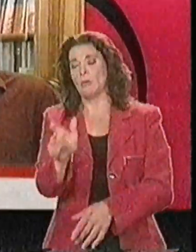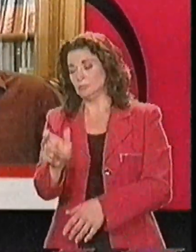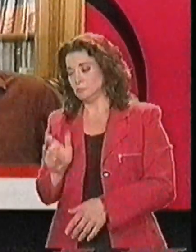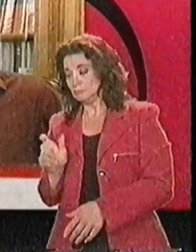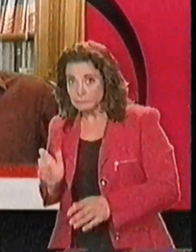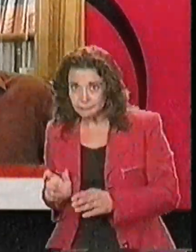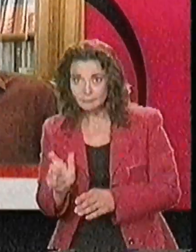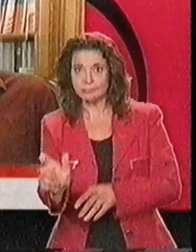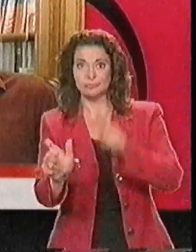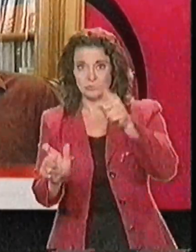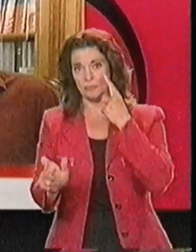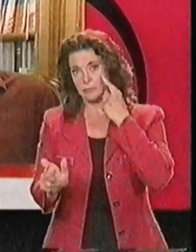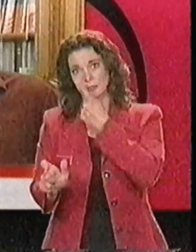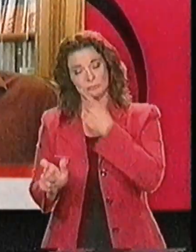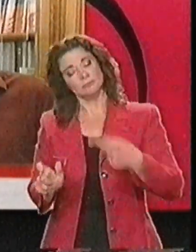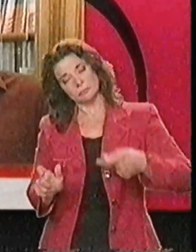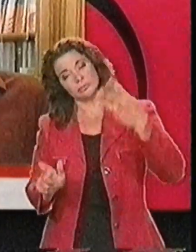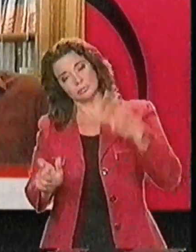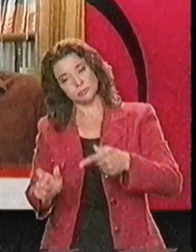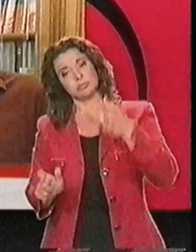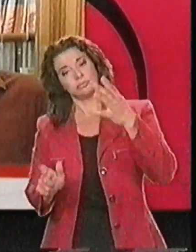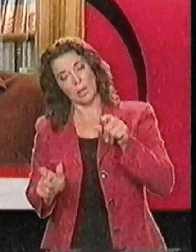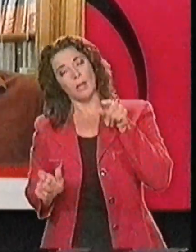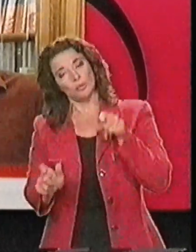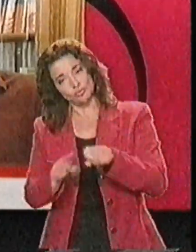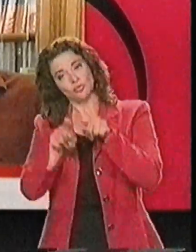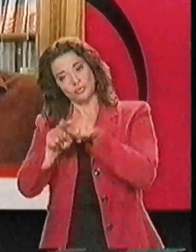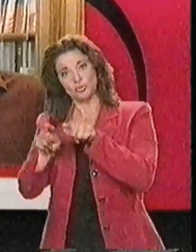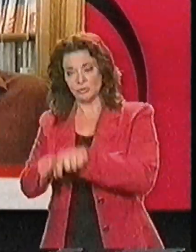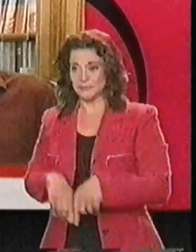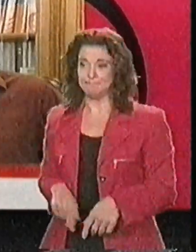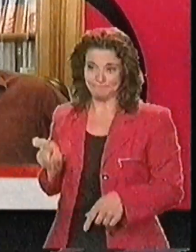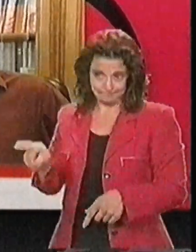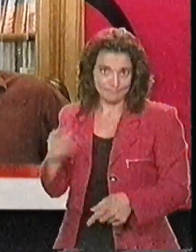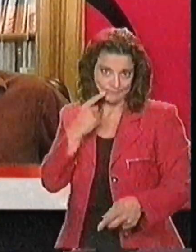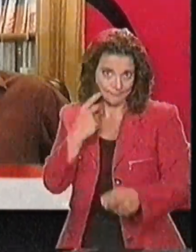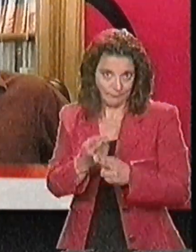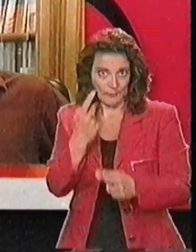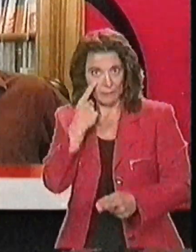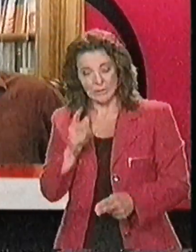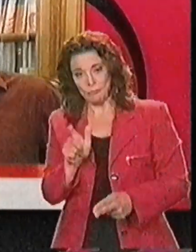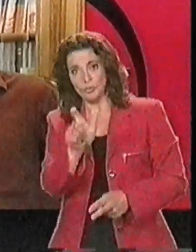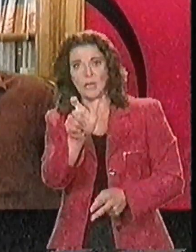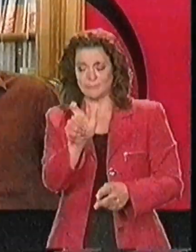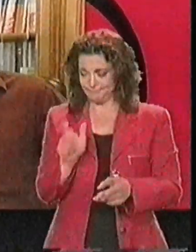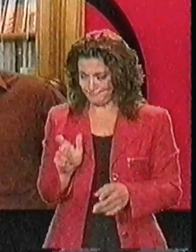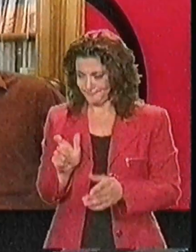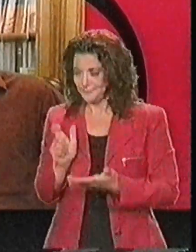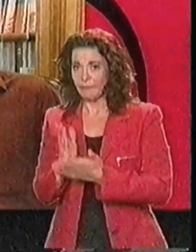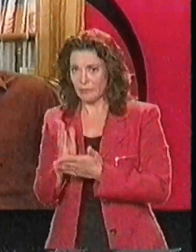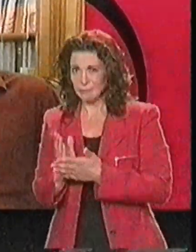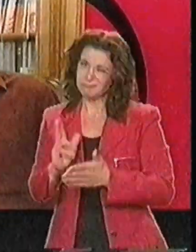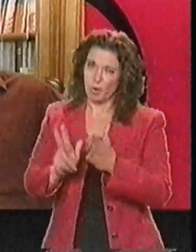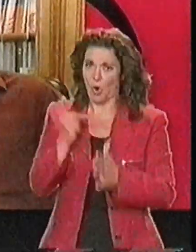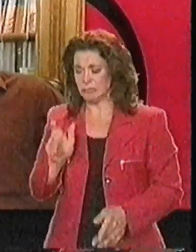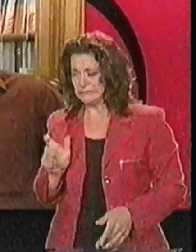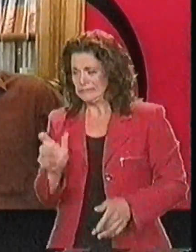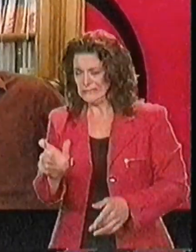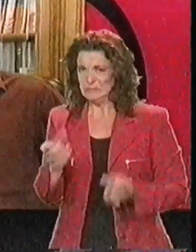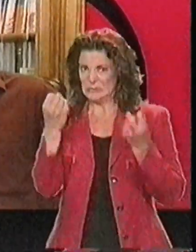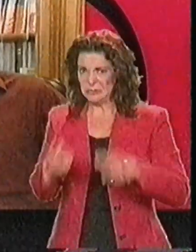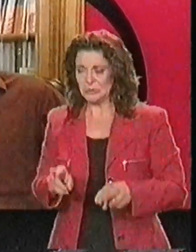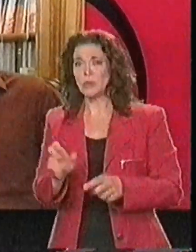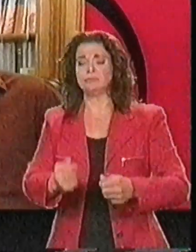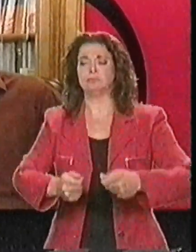de revisualisation du vote où on peut réintroduire sa carte et alors défile la liste pour laquelle on a voté et les cases qu'on a noircies. Comme ça, la personne